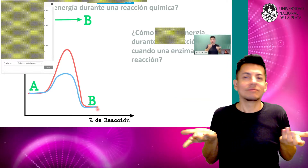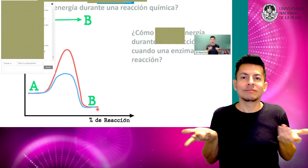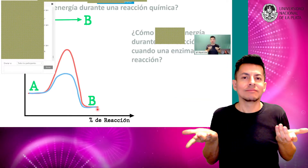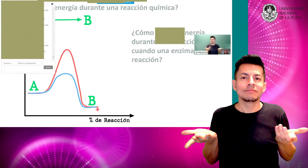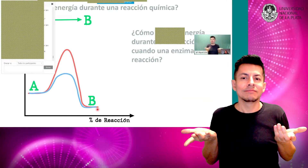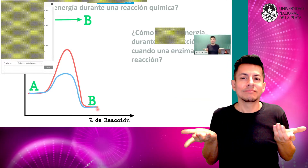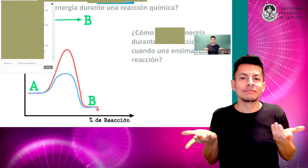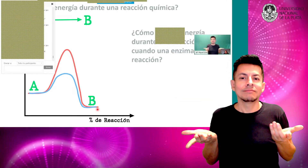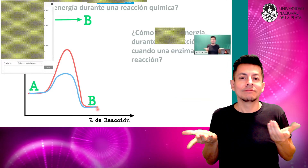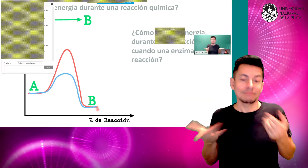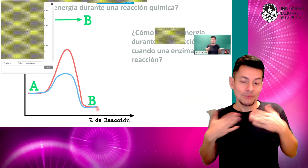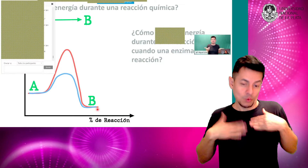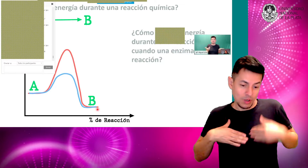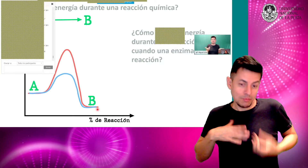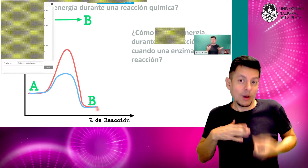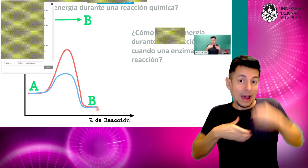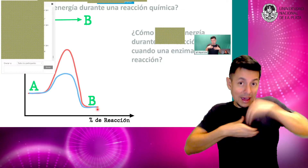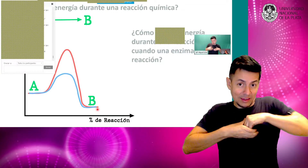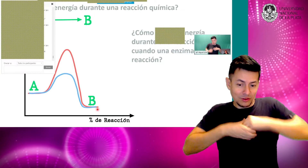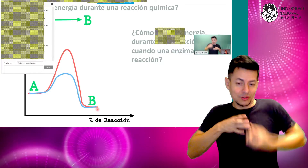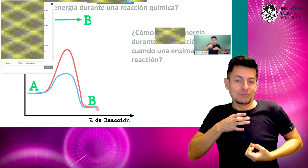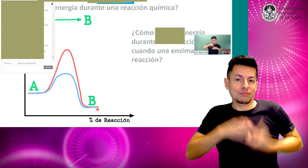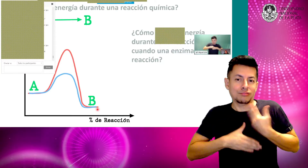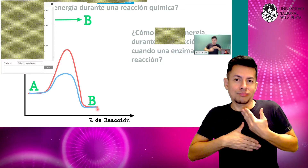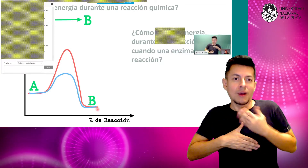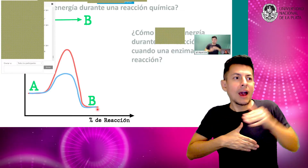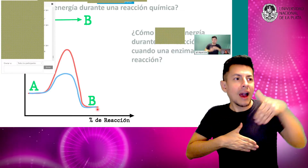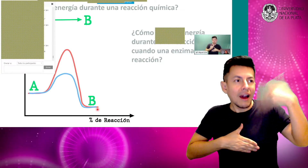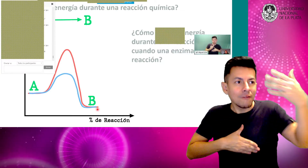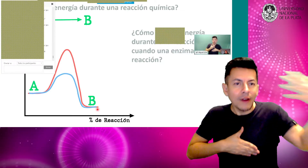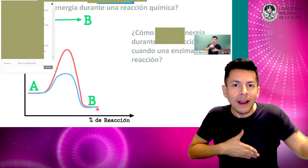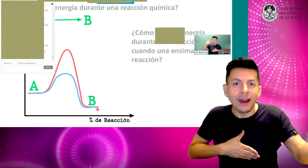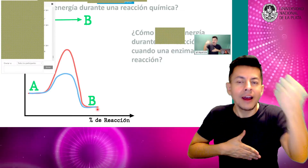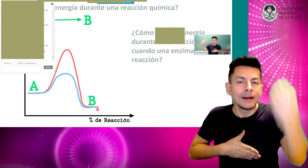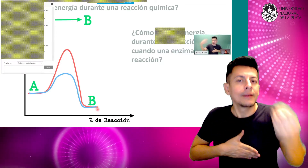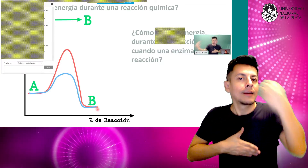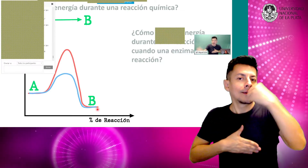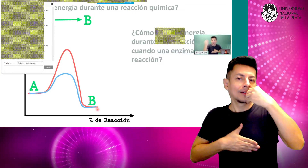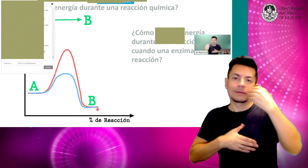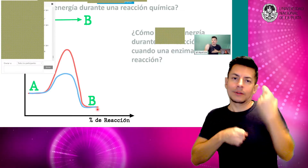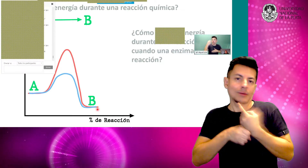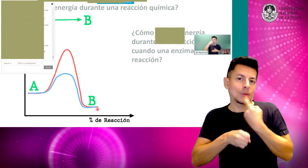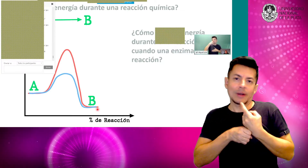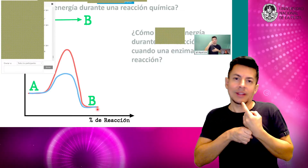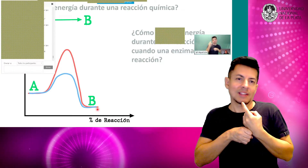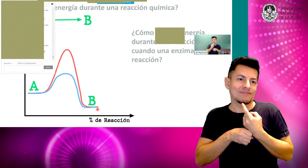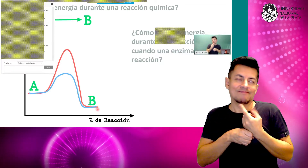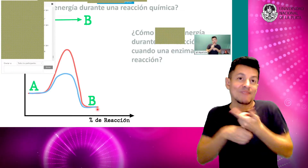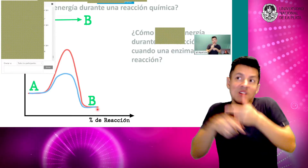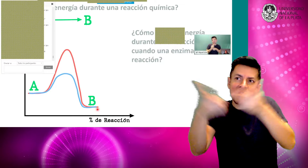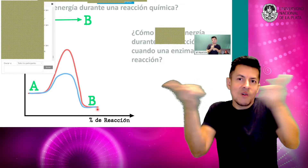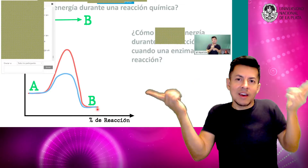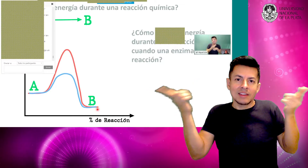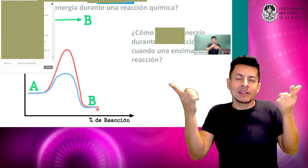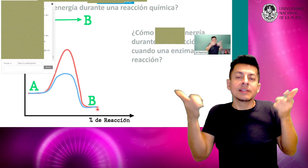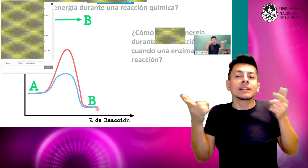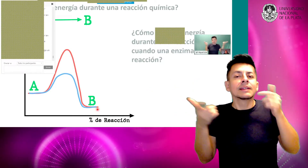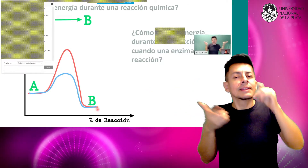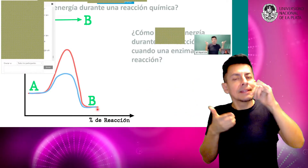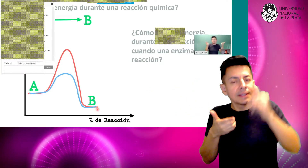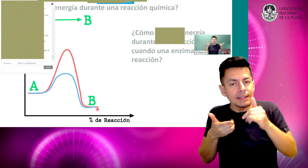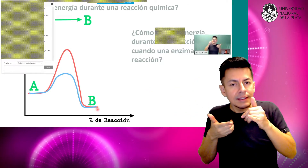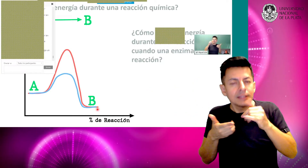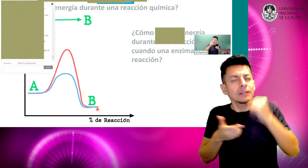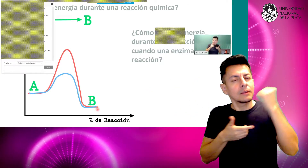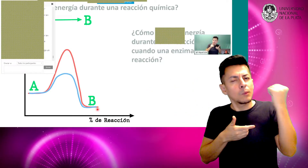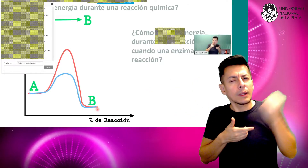son producidas en nuestro cuerpo. No las podemos incorporar. Lo que sí podemos incorporar, y es importante